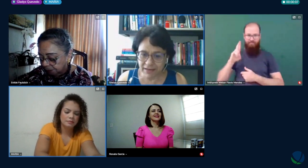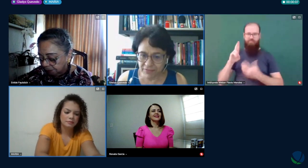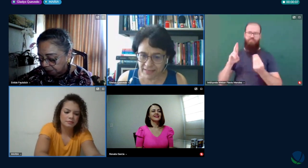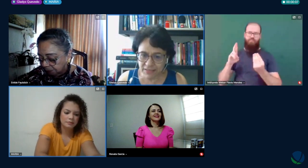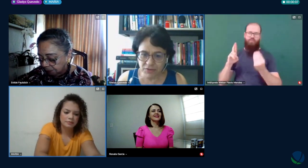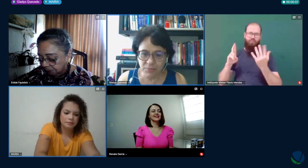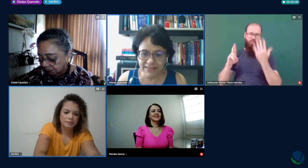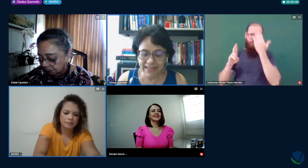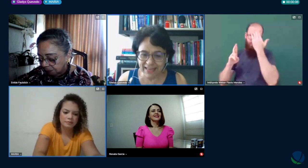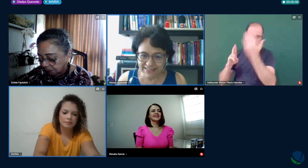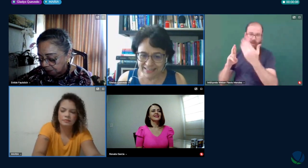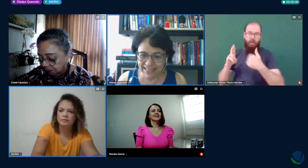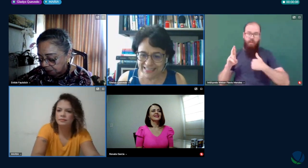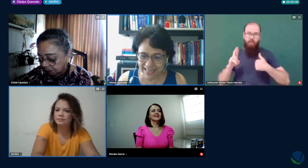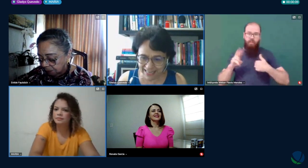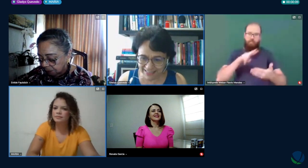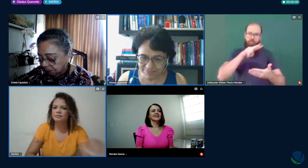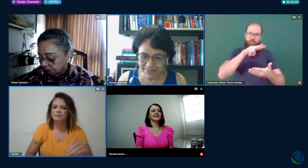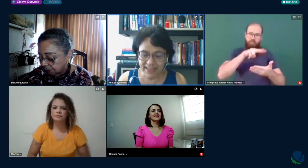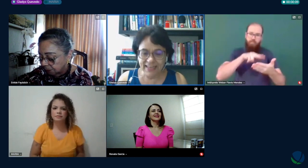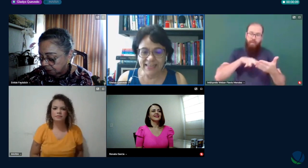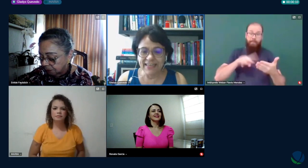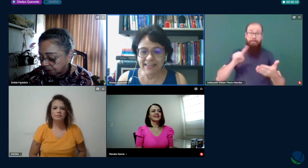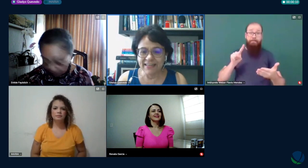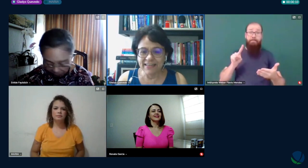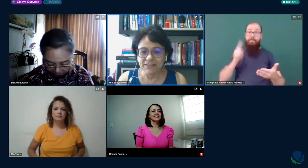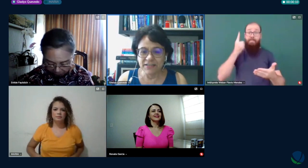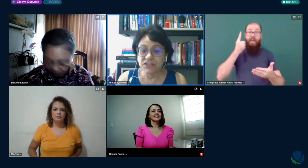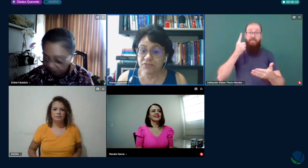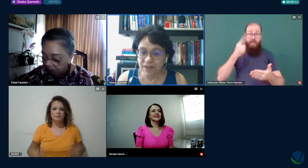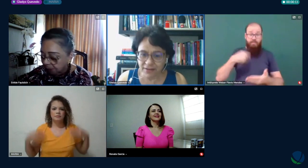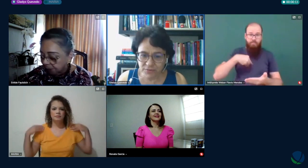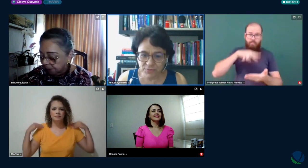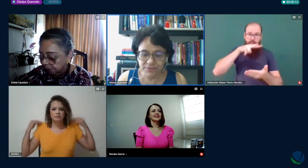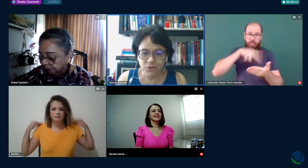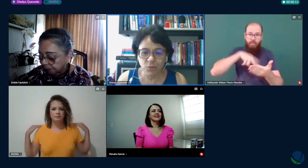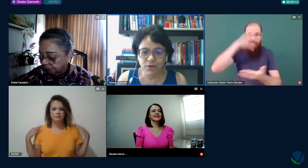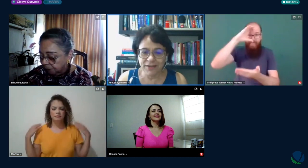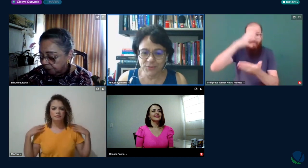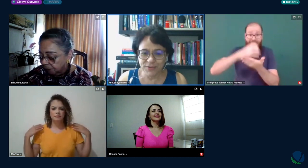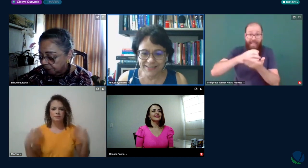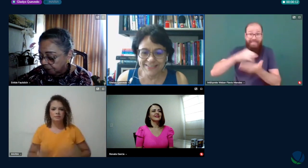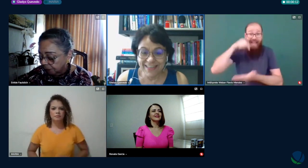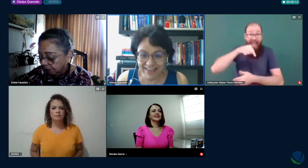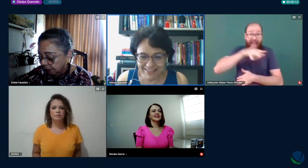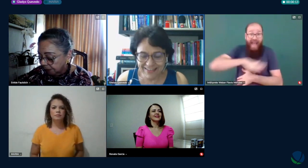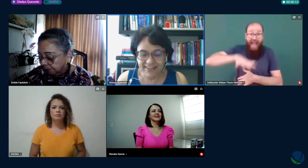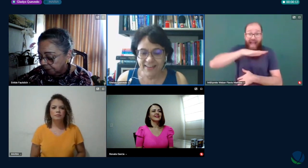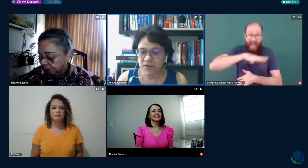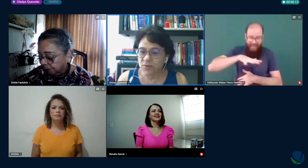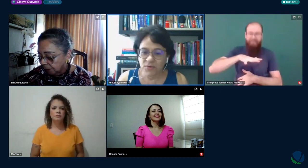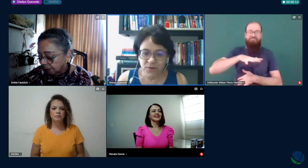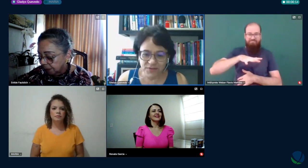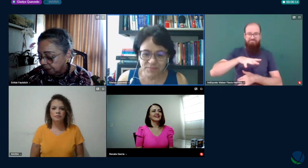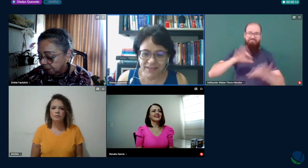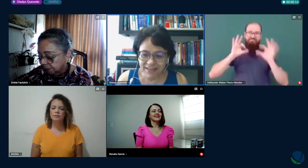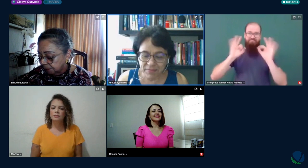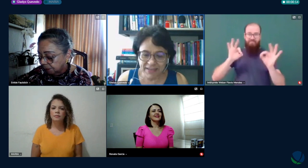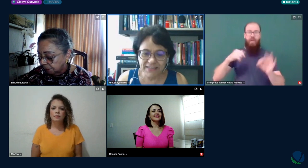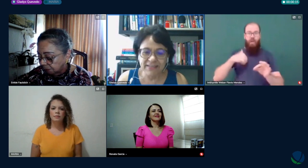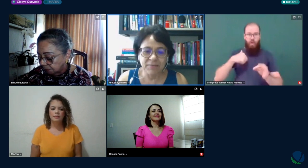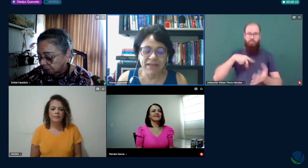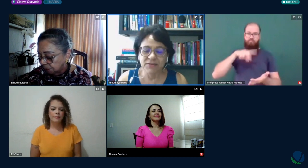foi a primeira vez que eu li uma tese nessa área. E de fato, como leitora externa, eu